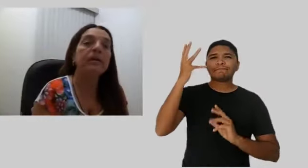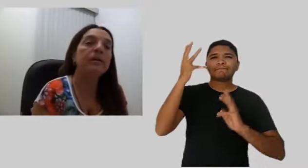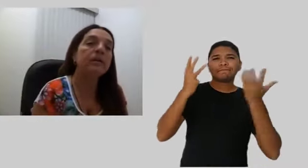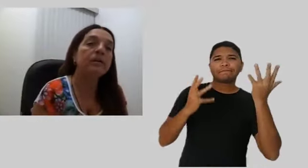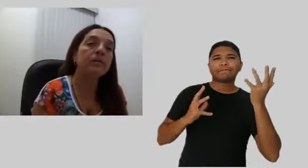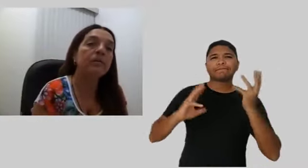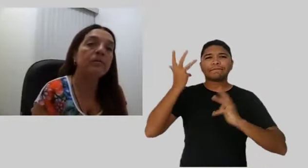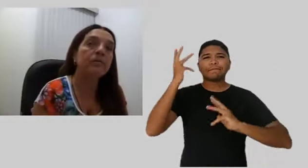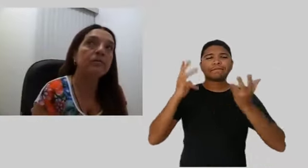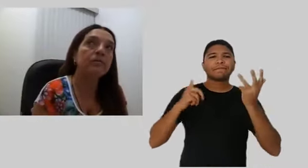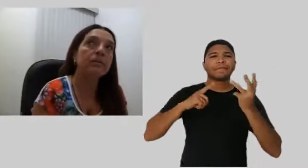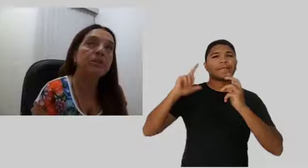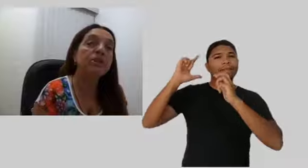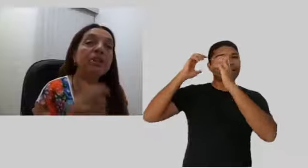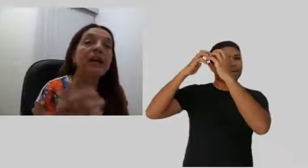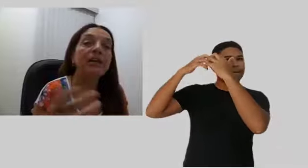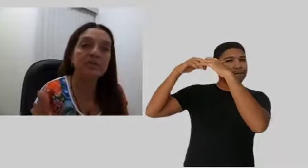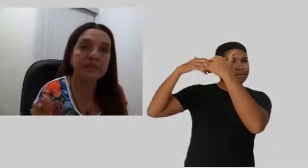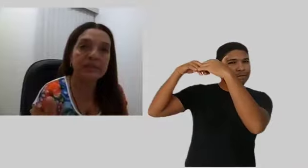foi